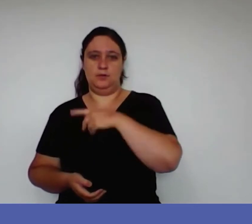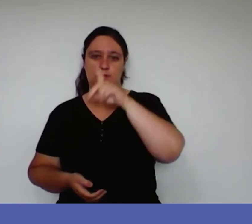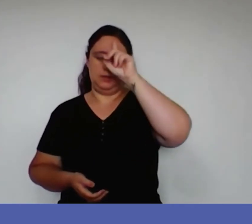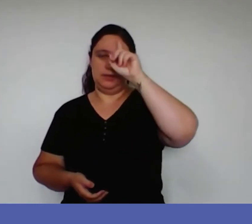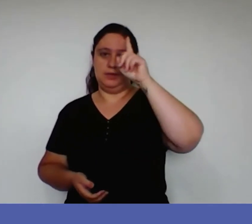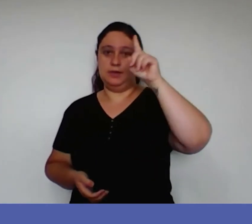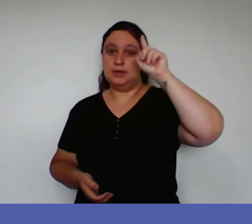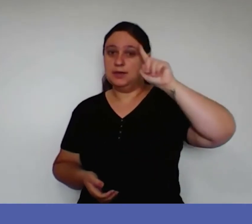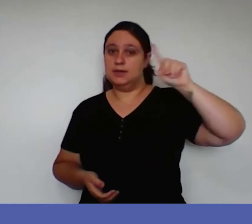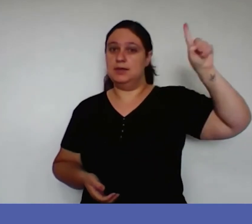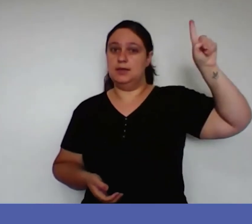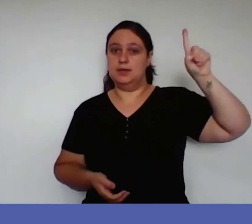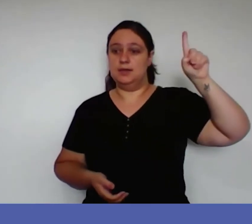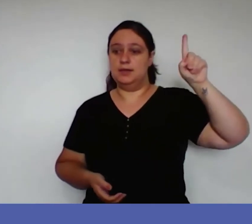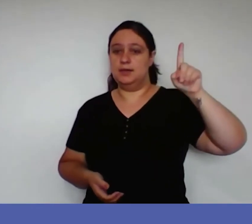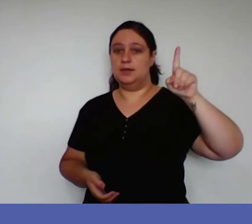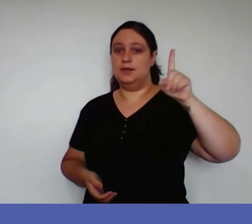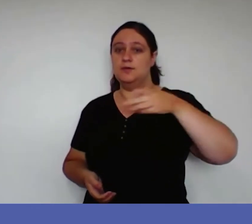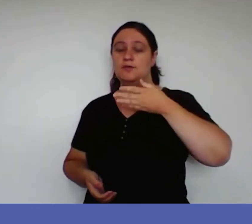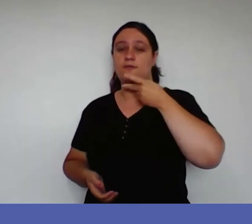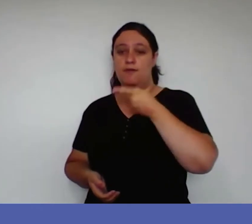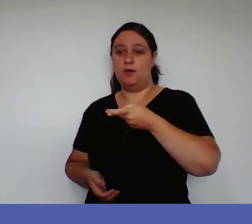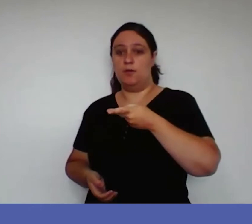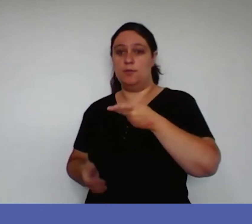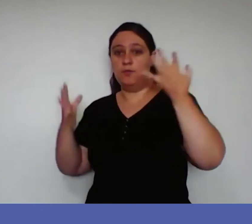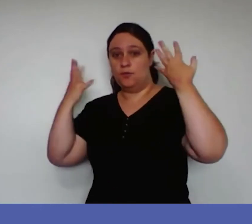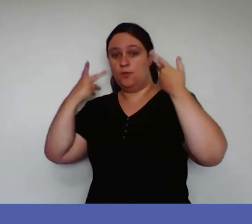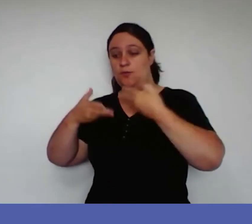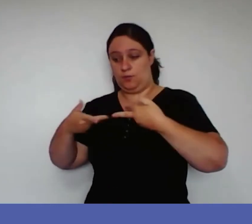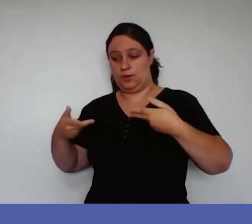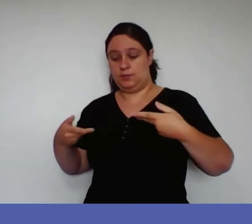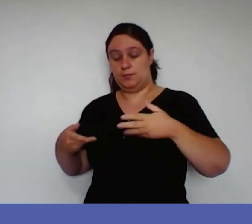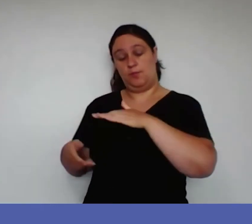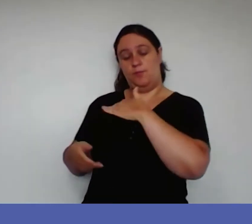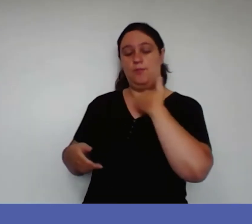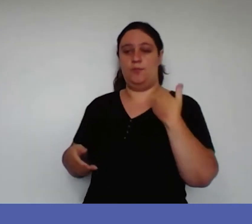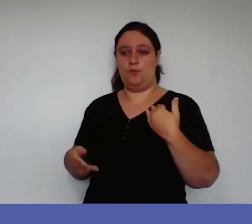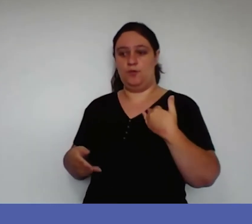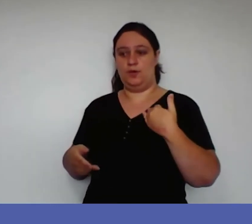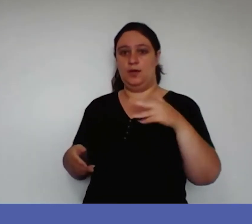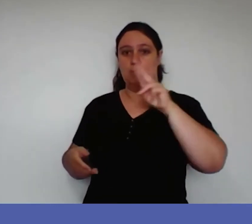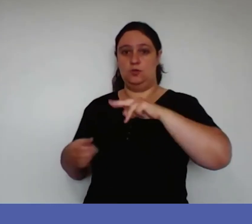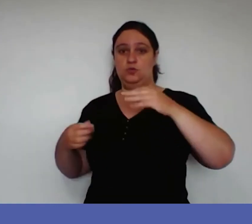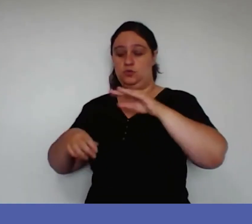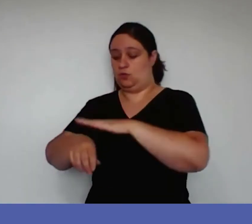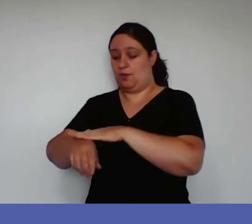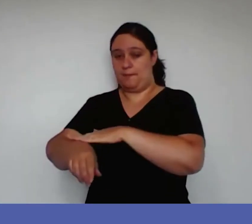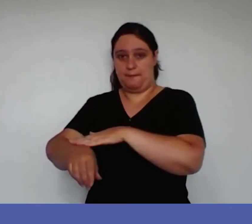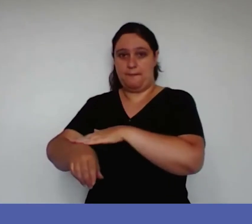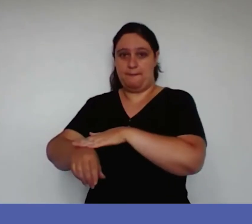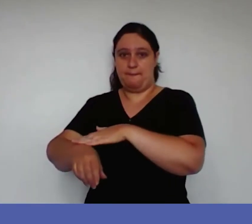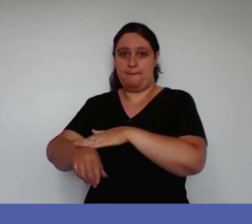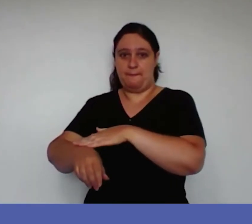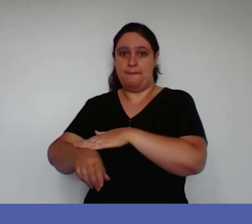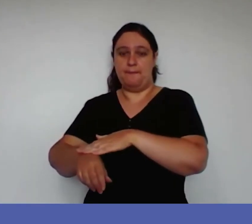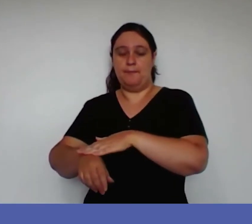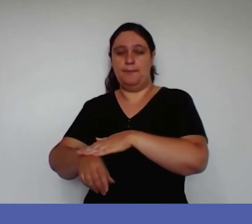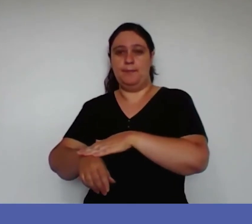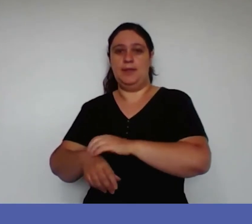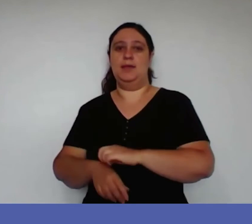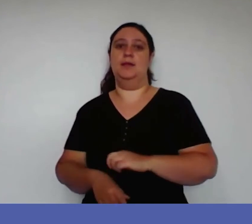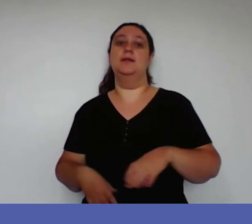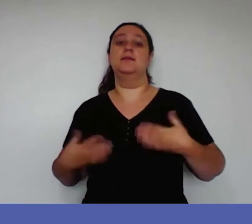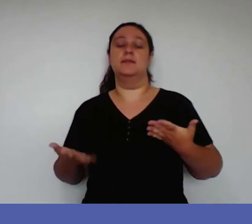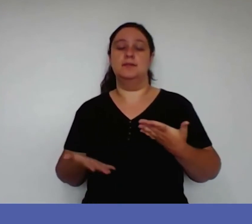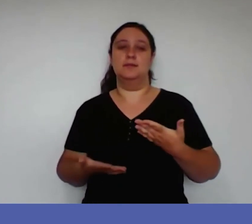lhes vestiu com uma vestimenta de pele. Irmãos, entenderam? Então, nós em nós